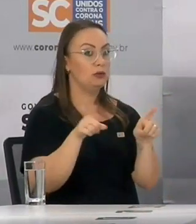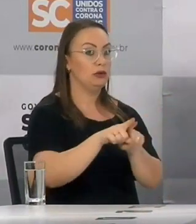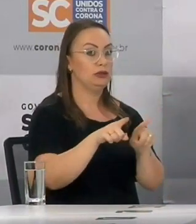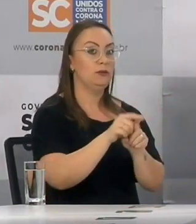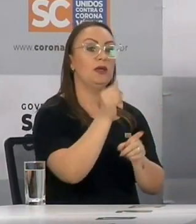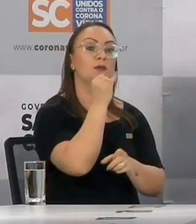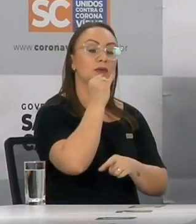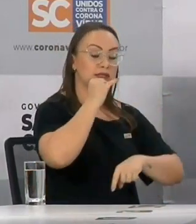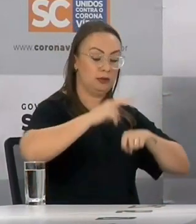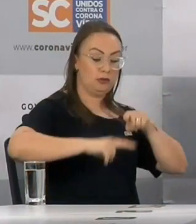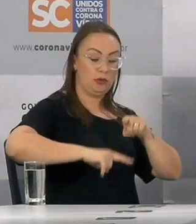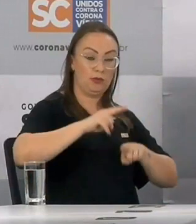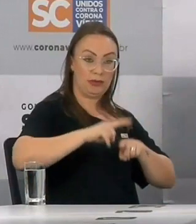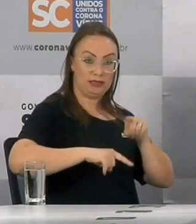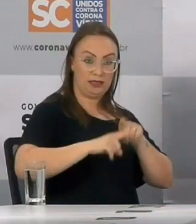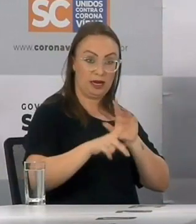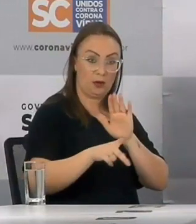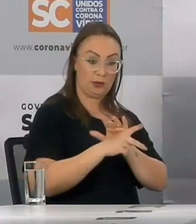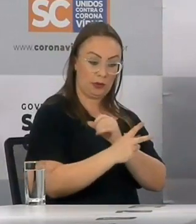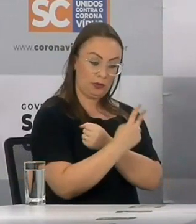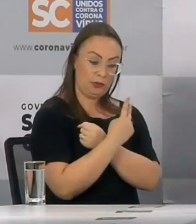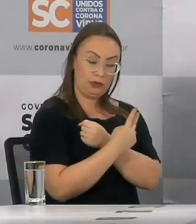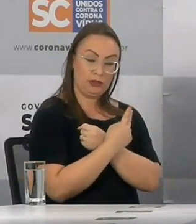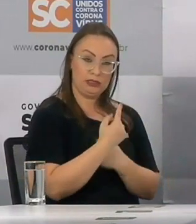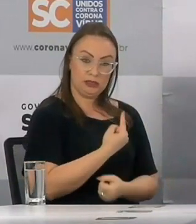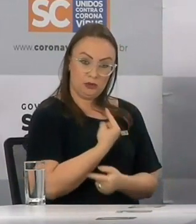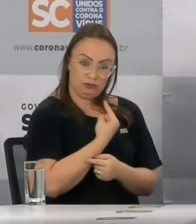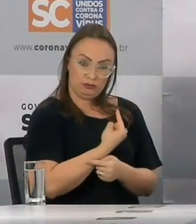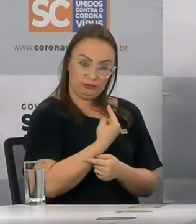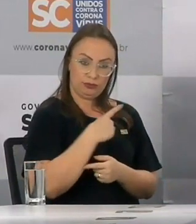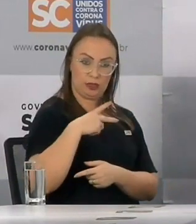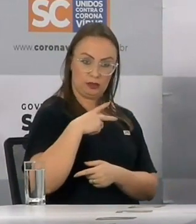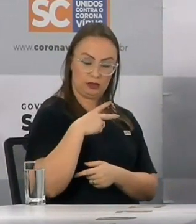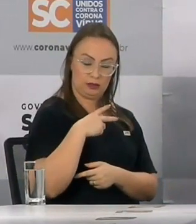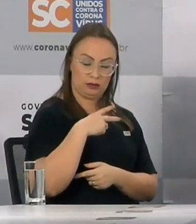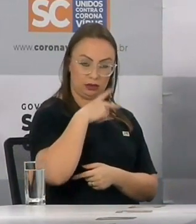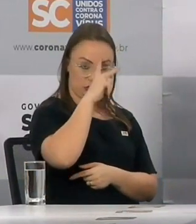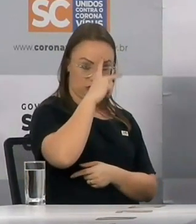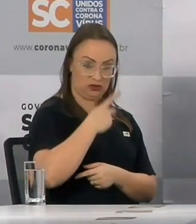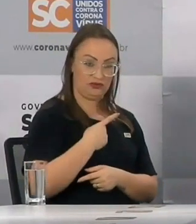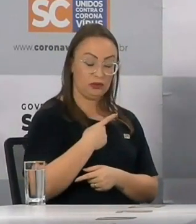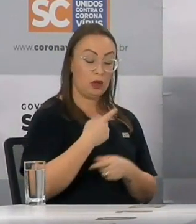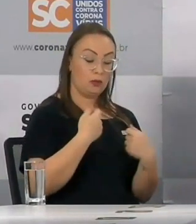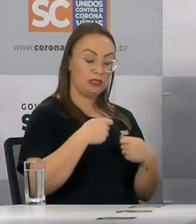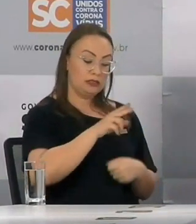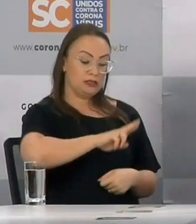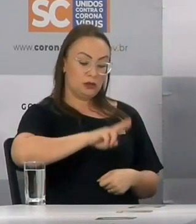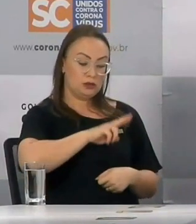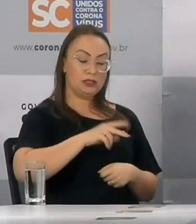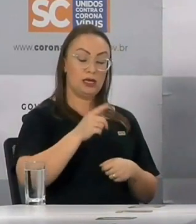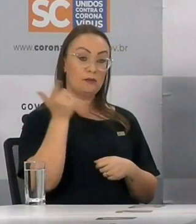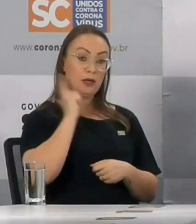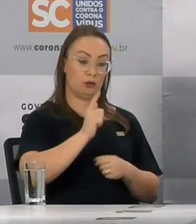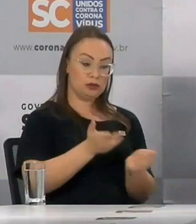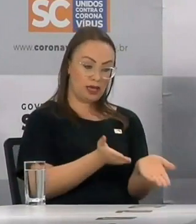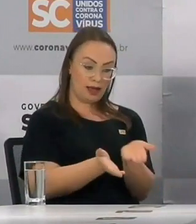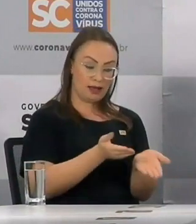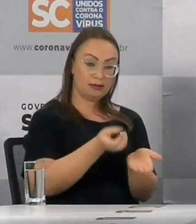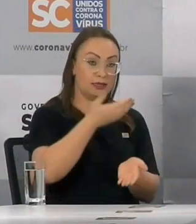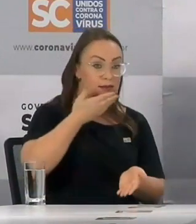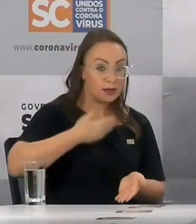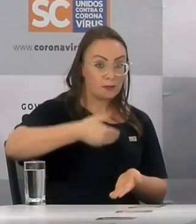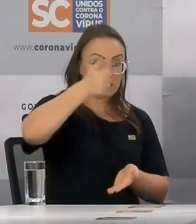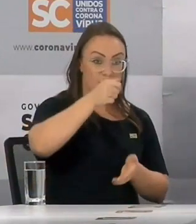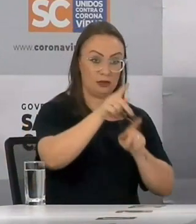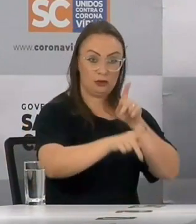que os funcionários que auxiliam as pessoas devem utilizar para atendimento ao público então é uma situação